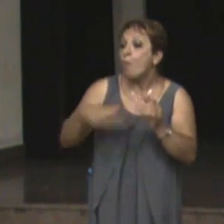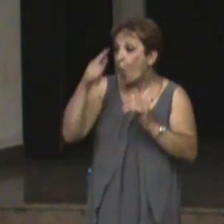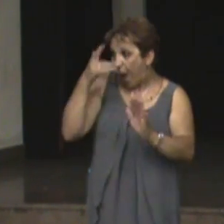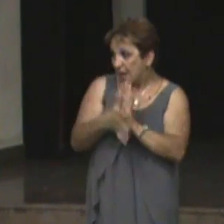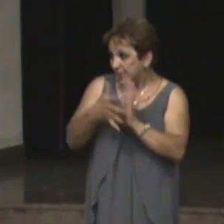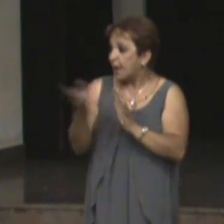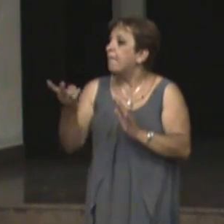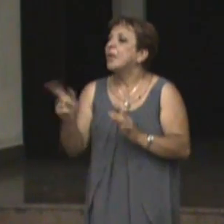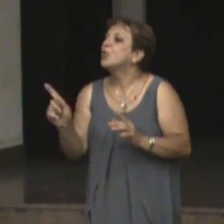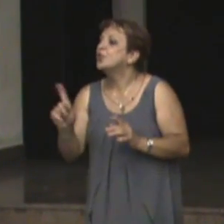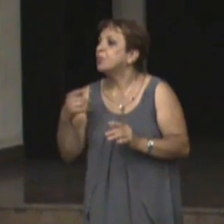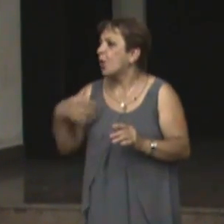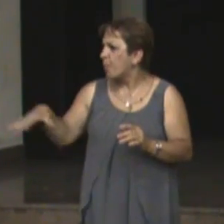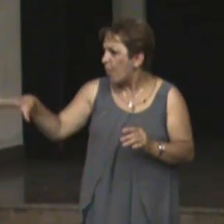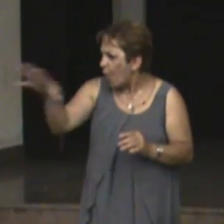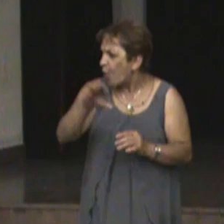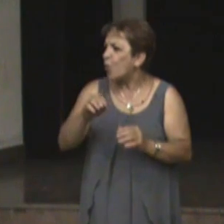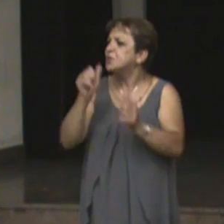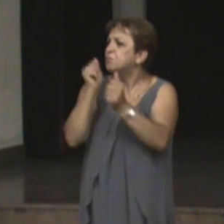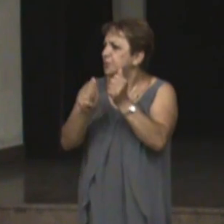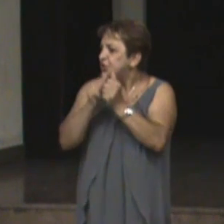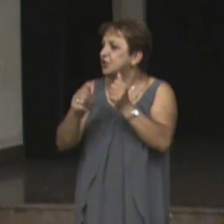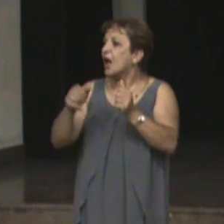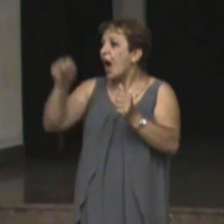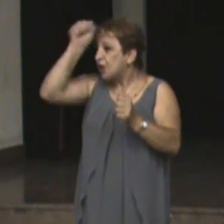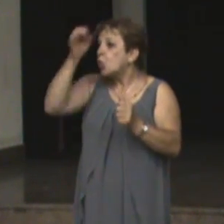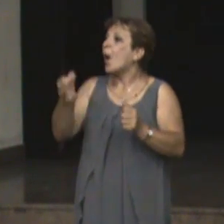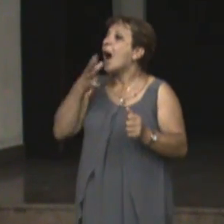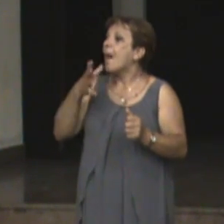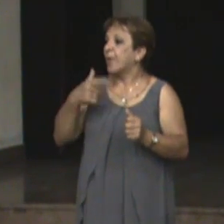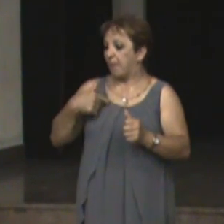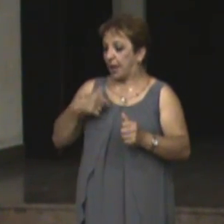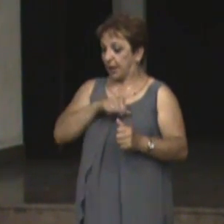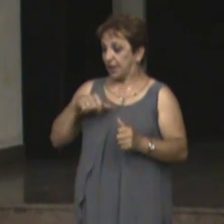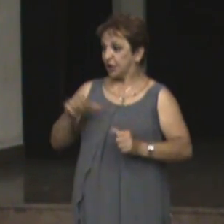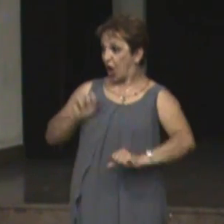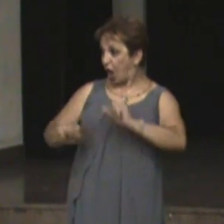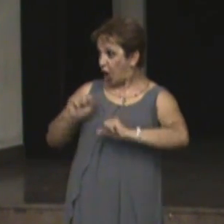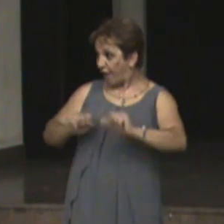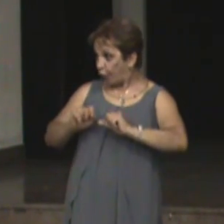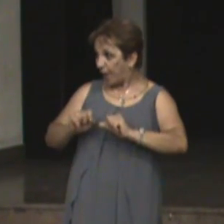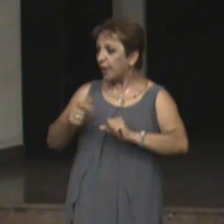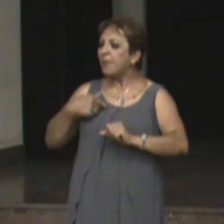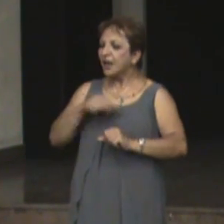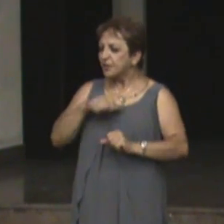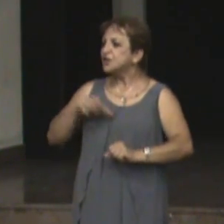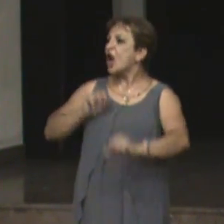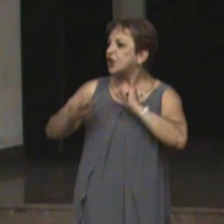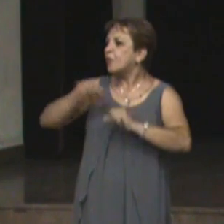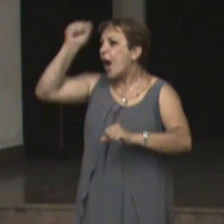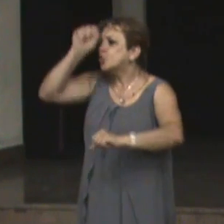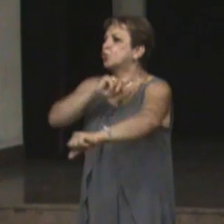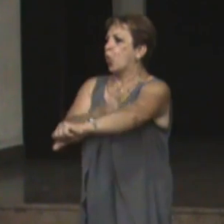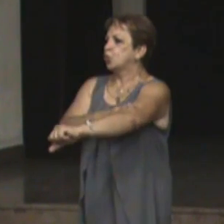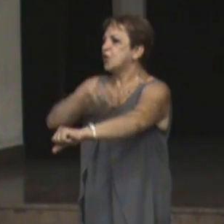որ մենք ամեն անգամ Աստծո կամքից հրաժարվելով, մենք հրաժարվում ենք աստվածային այդ զորությունից